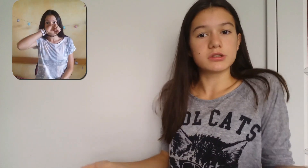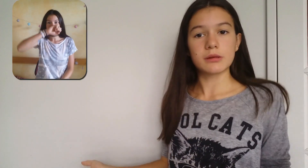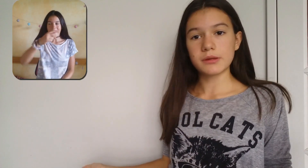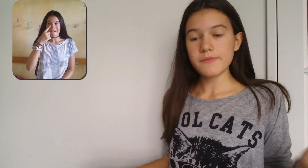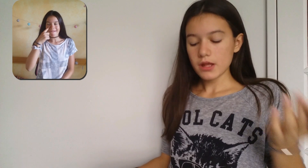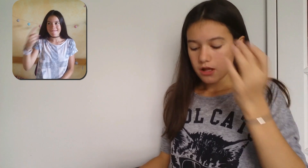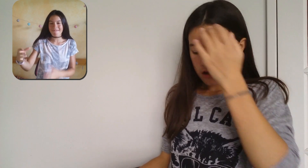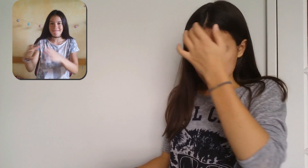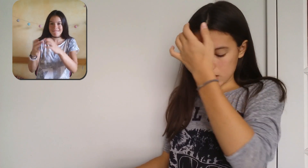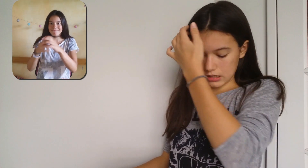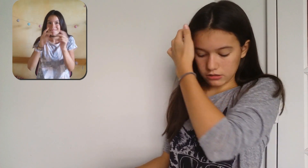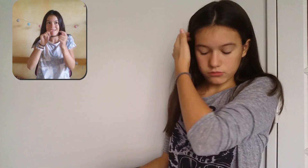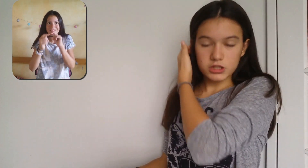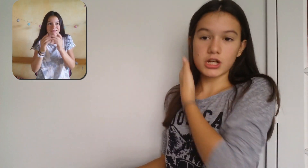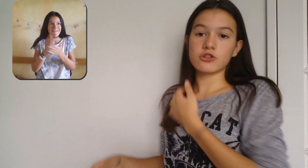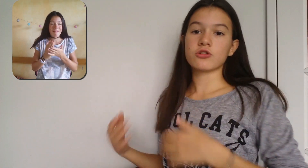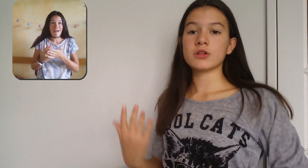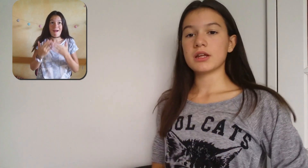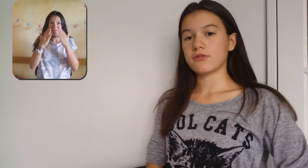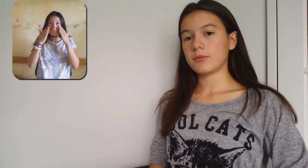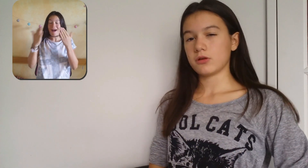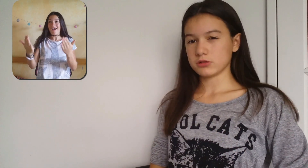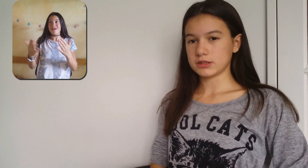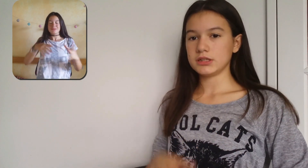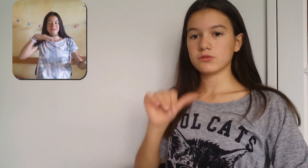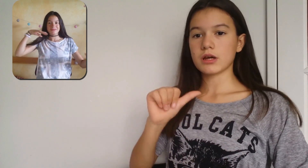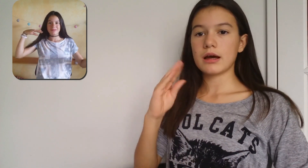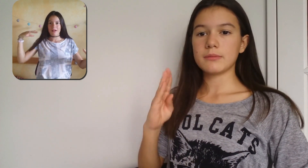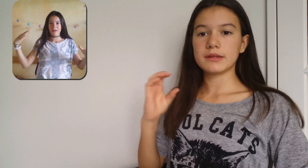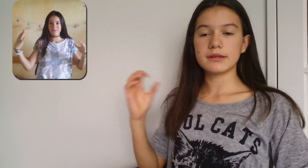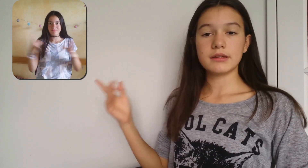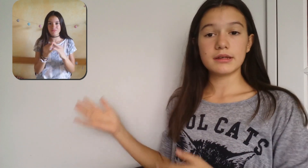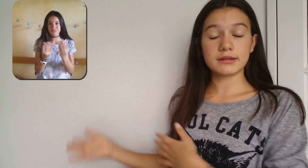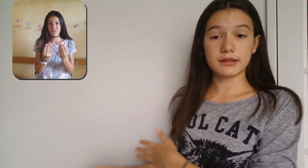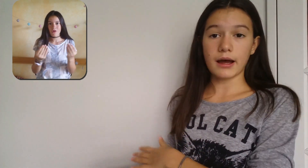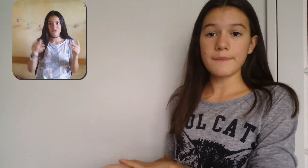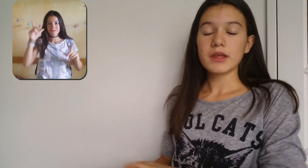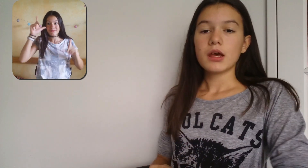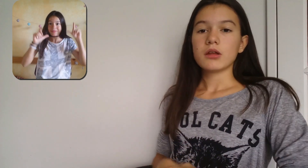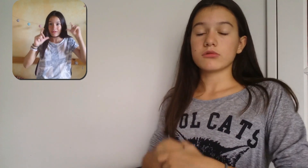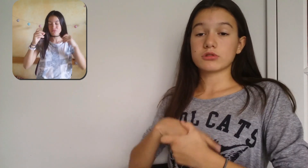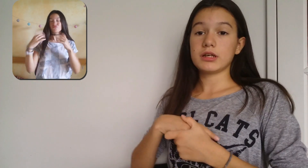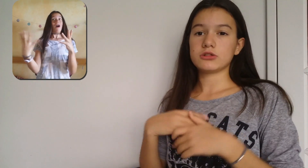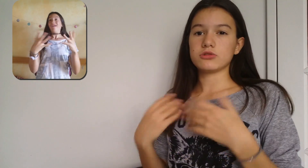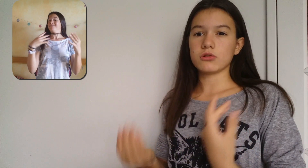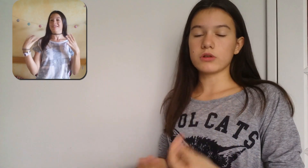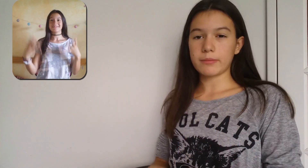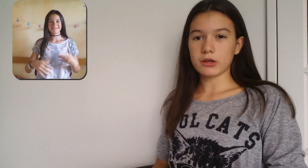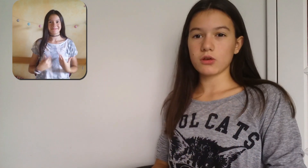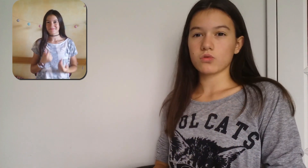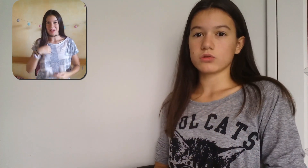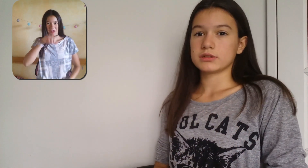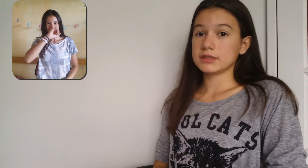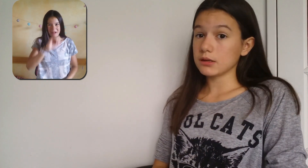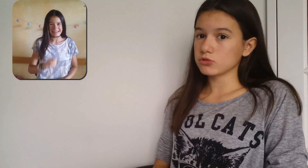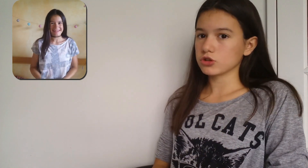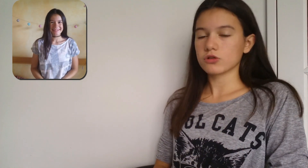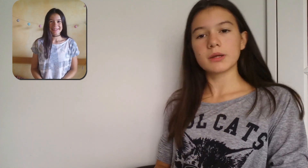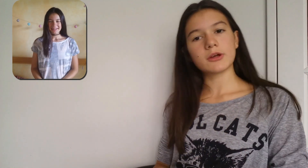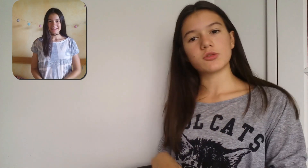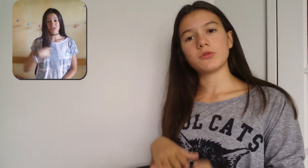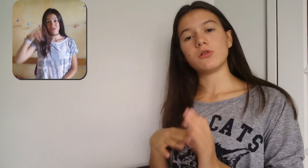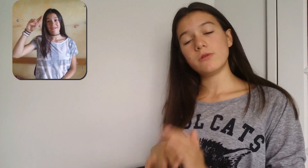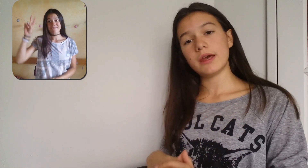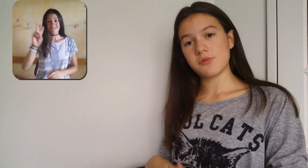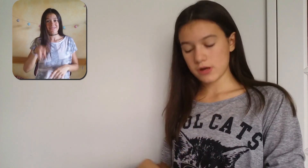sourds qui sont mes amis? Alors, donc déjà, je connais l'alphabet en langue des signes, donc A, B, C, D, etc. Donc ça, je le connais par cœur, donc si un mot que je ne